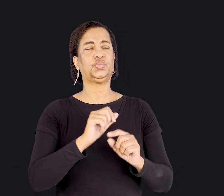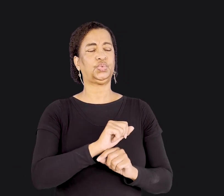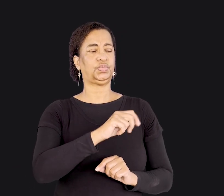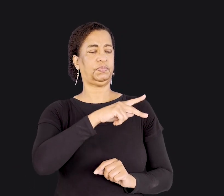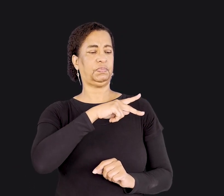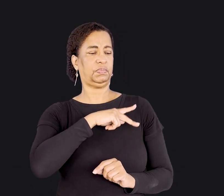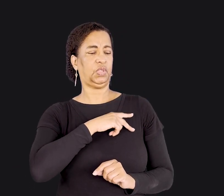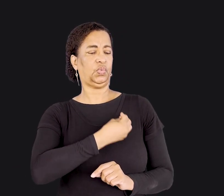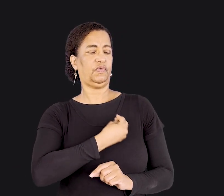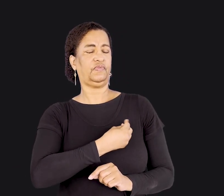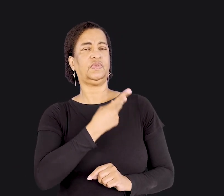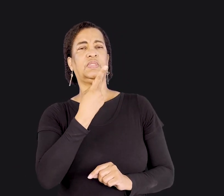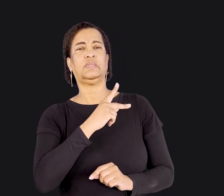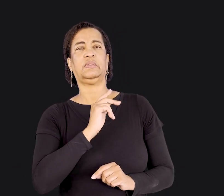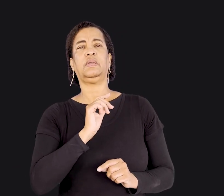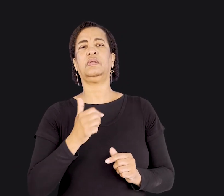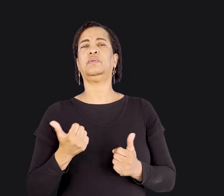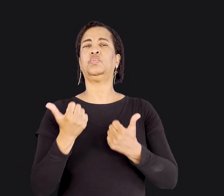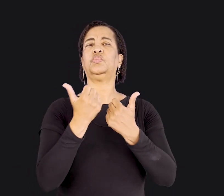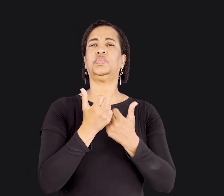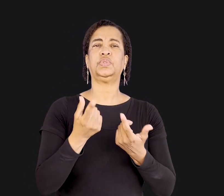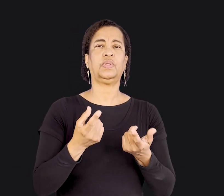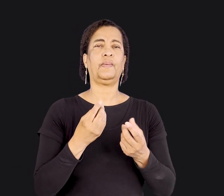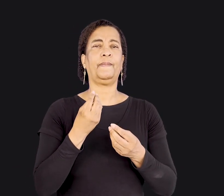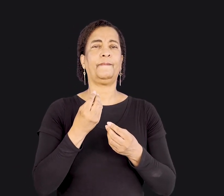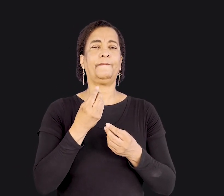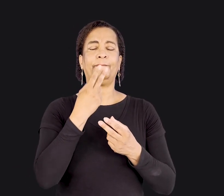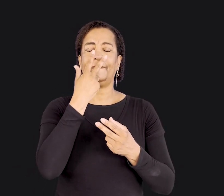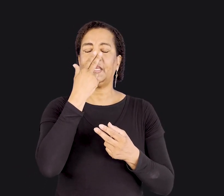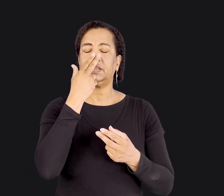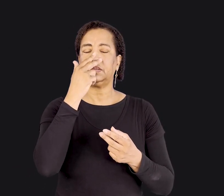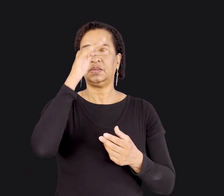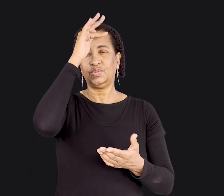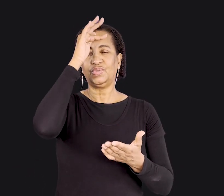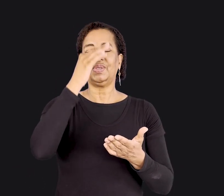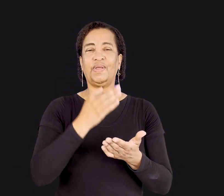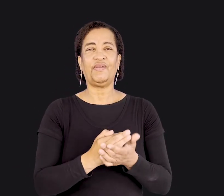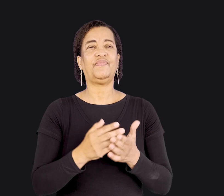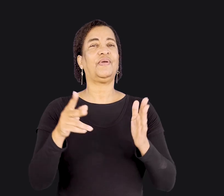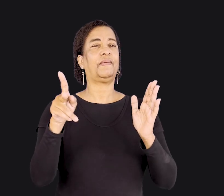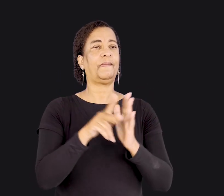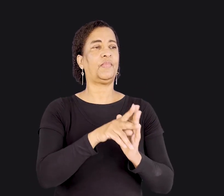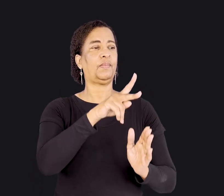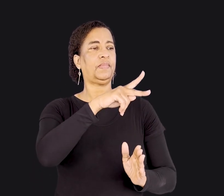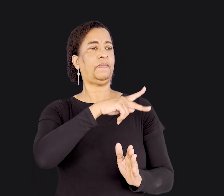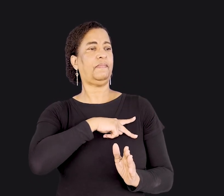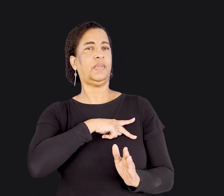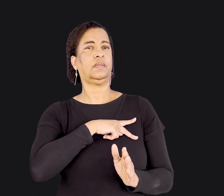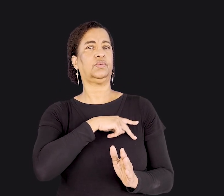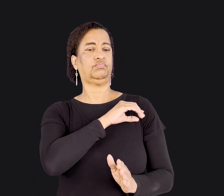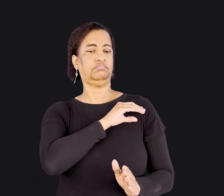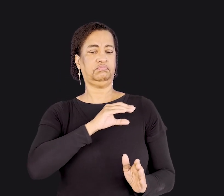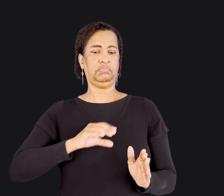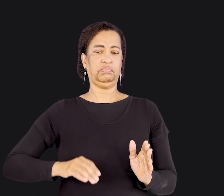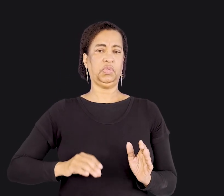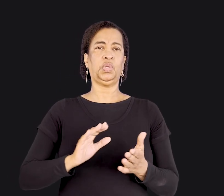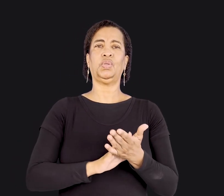suas sucessões, como se a fé delas estivesse fundamentada em Pedro e não em Cristo. Ficar discutindo